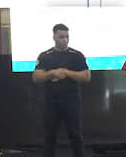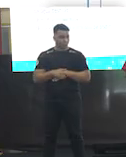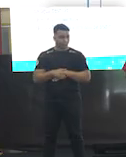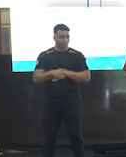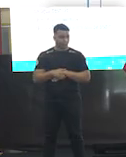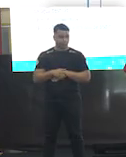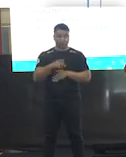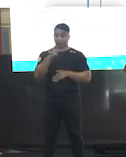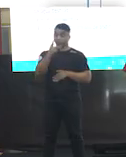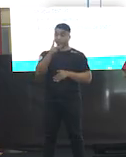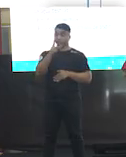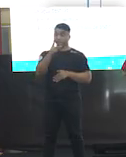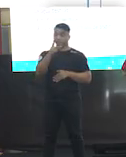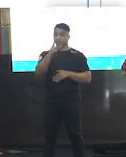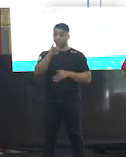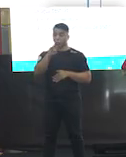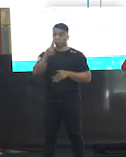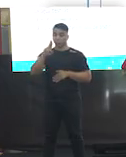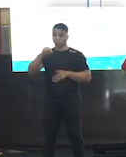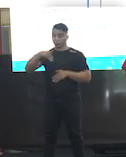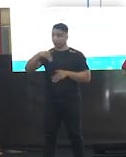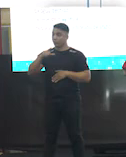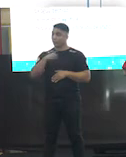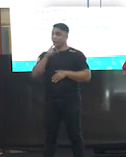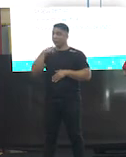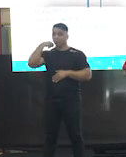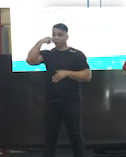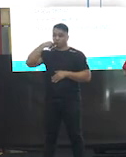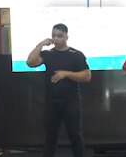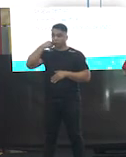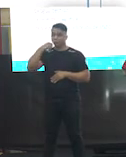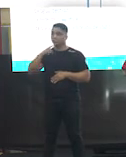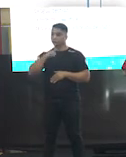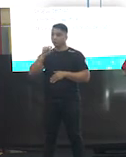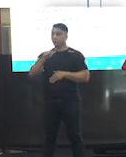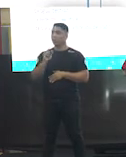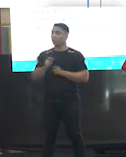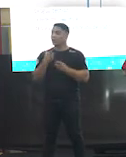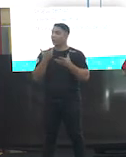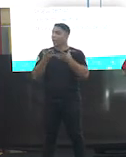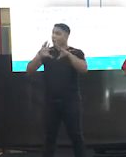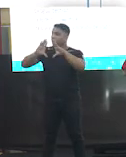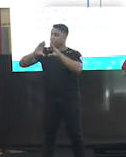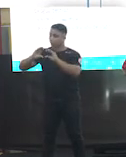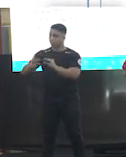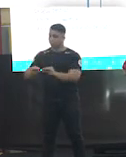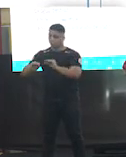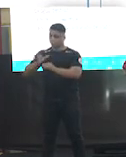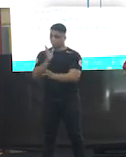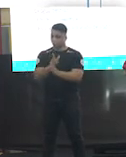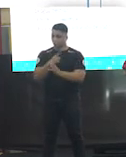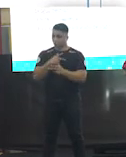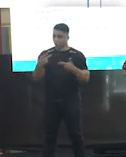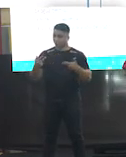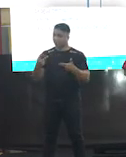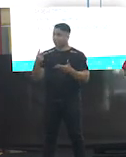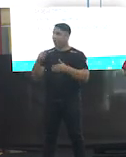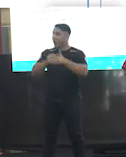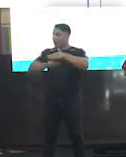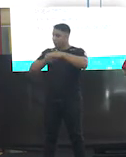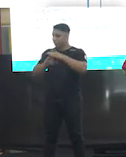Norte. Com a finalidade de minimizar os efeitos nocivos deste